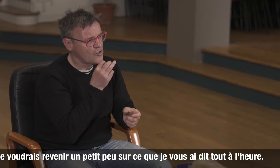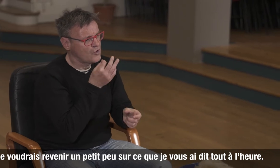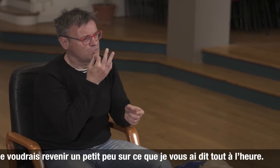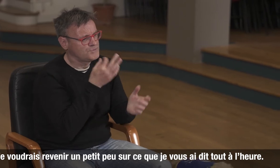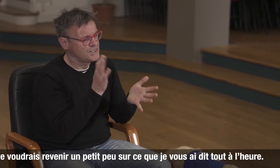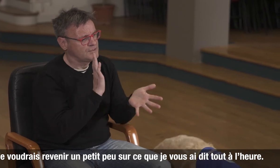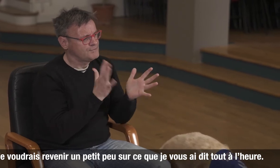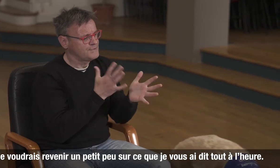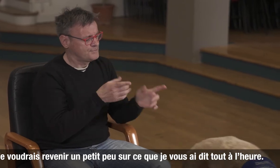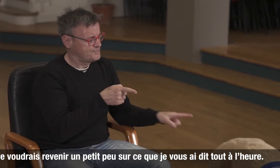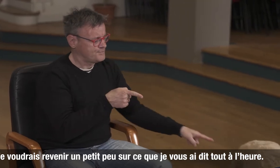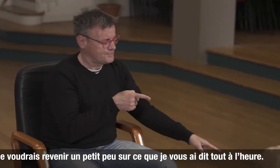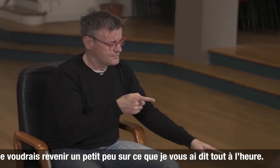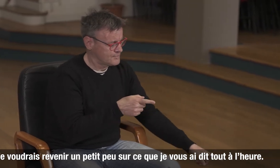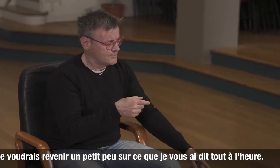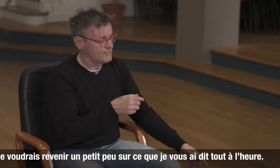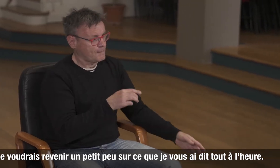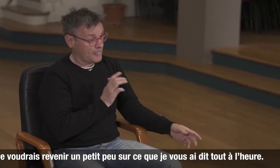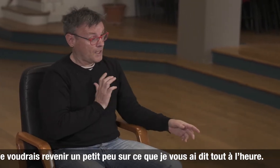Alors, je voudrais revenir un petit peu sur ce que je vous ai dit tout à l'heure.